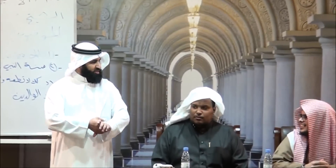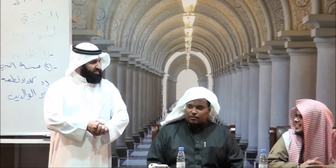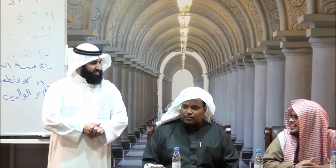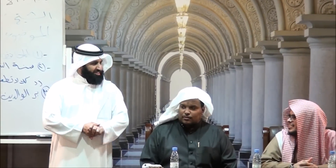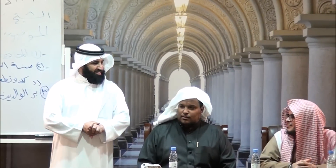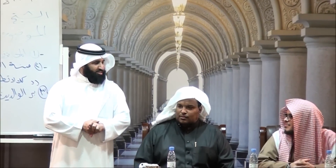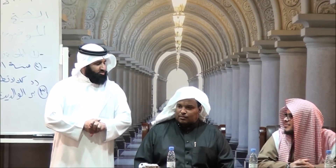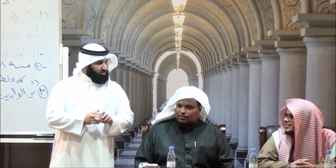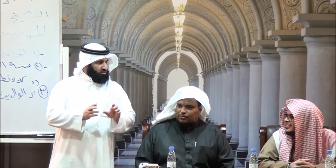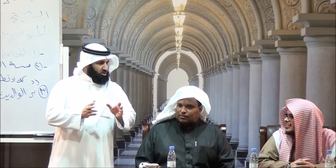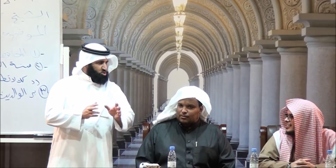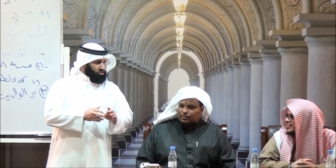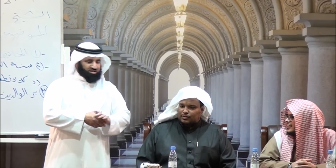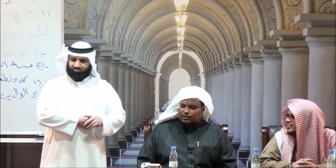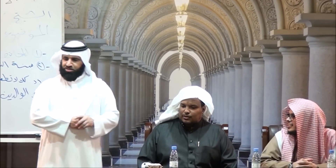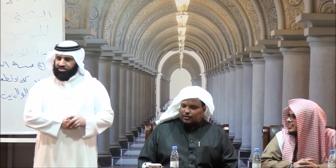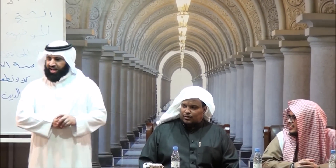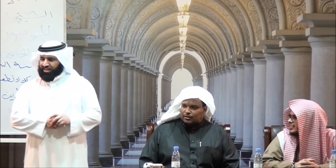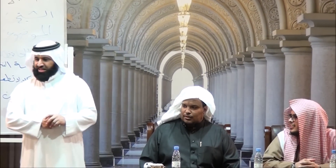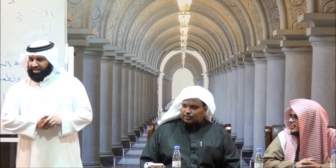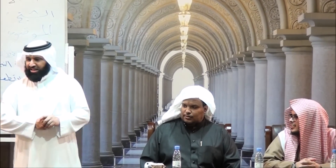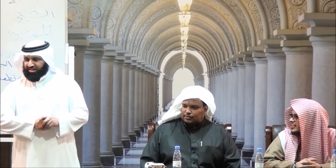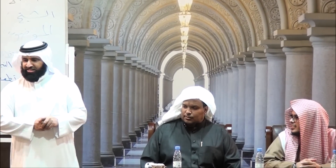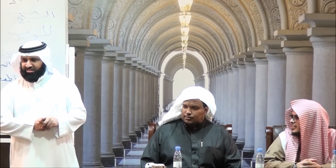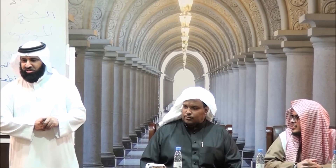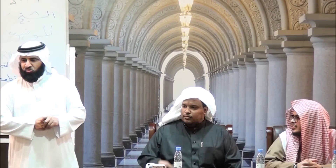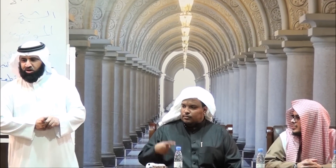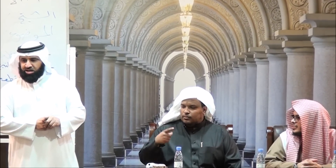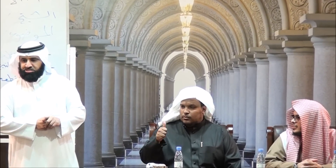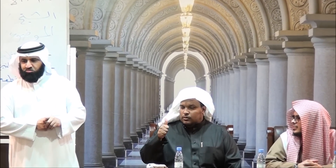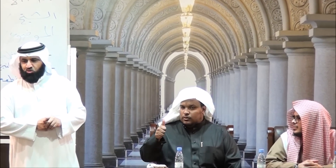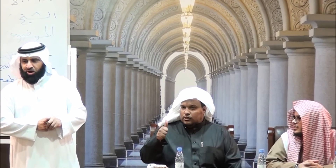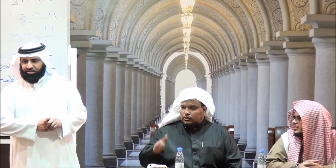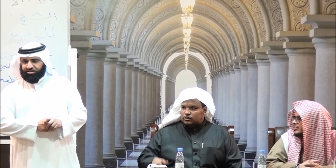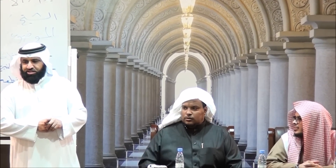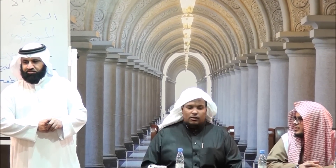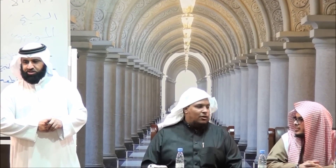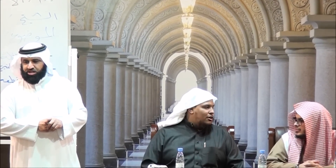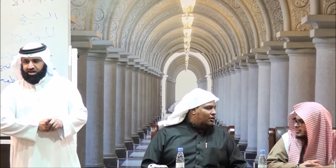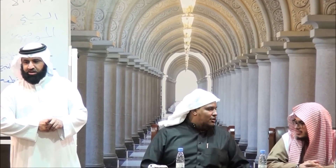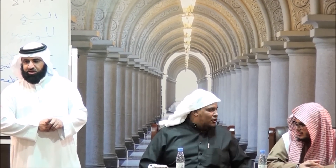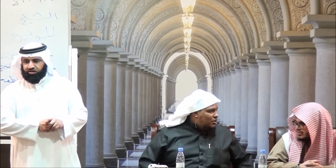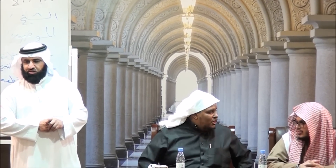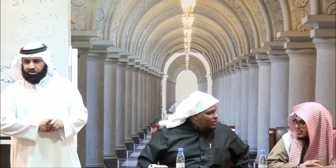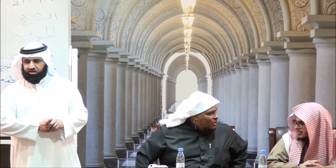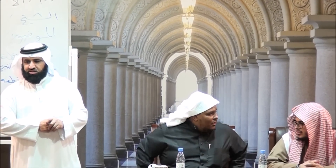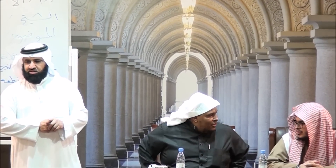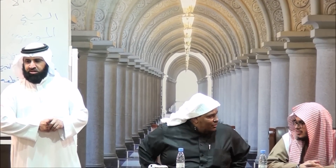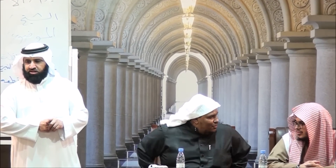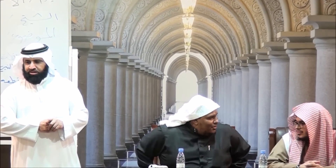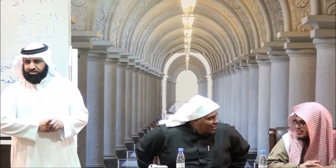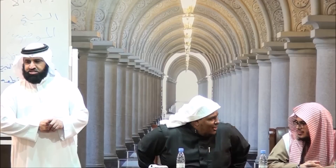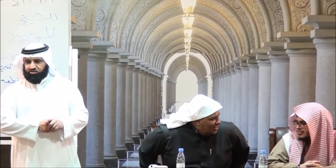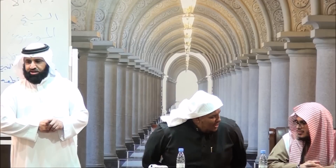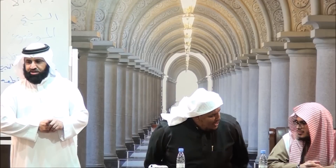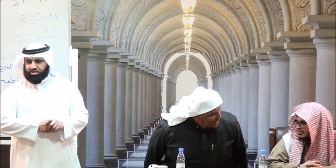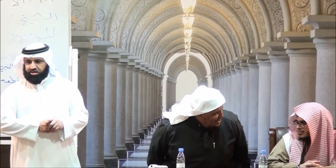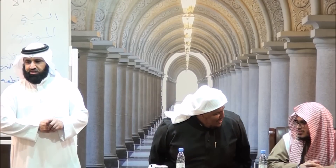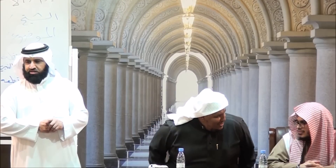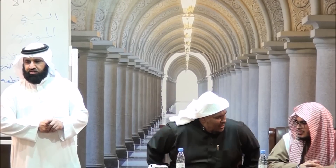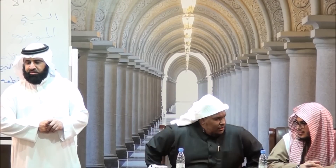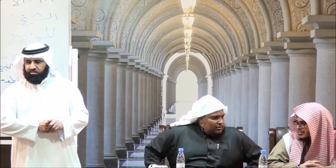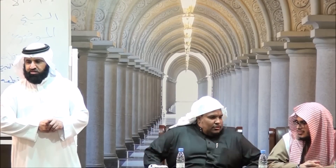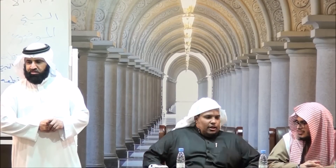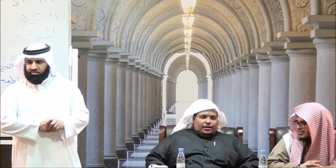بالصوت. طبعا موجود أكد عليها. لازم الواحد اللي يجيب في الإشارة 100% النساء